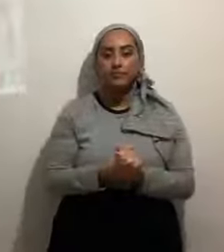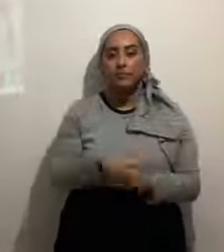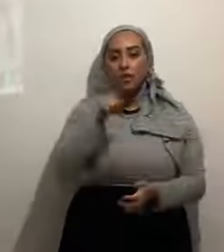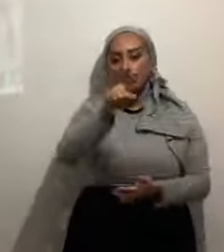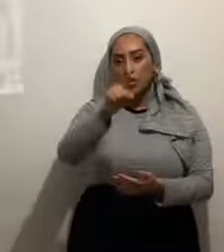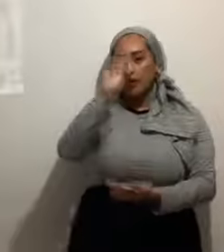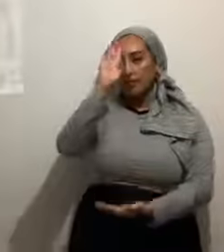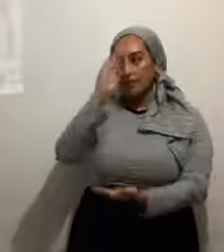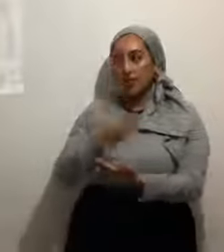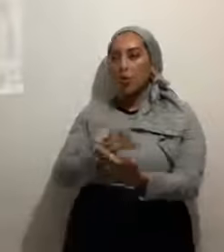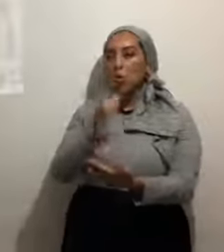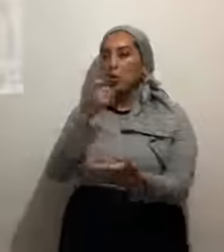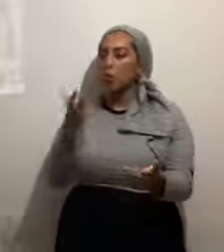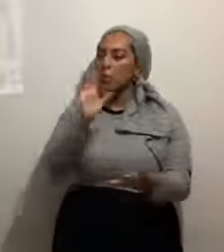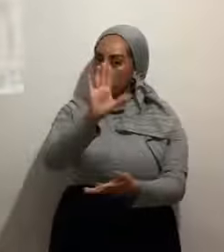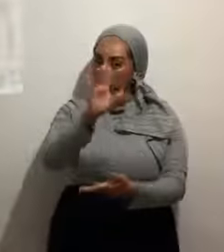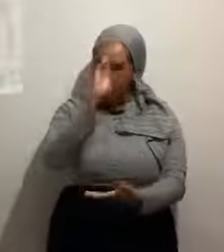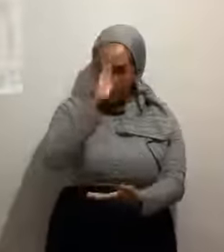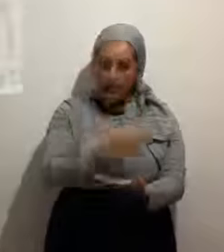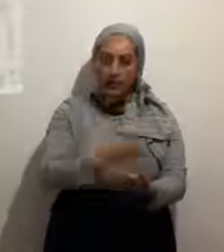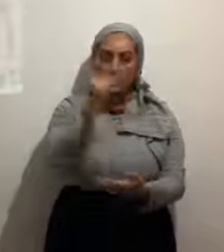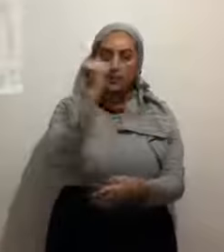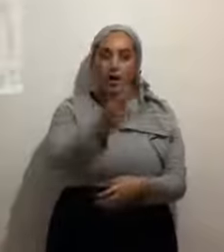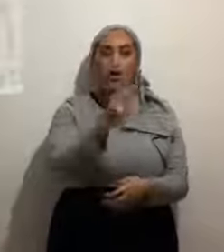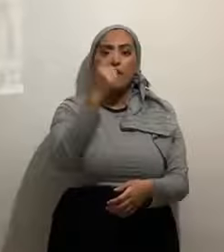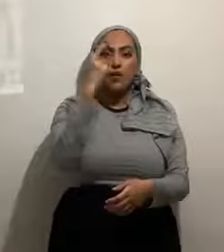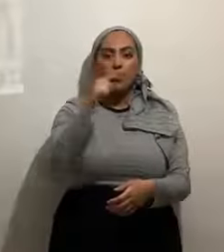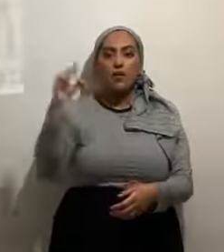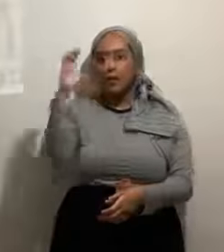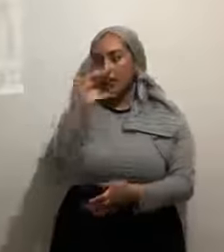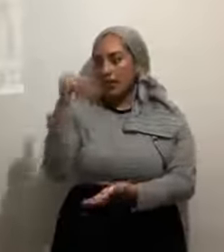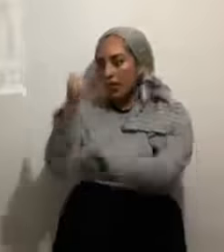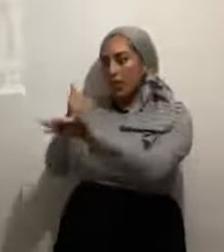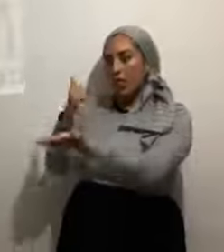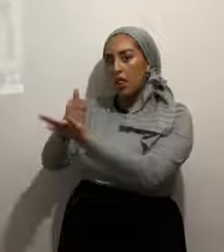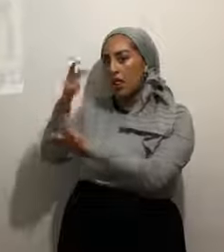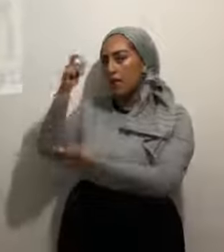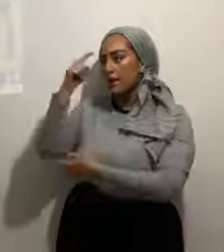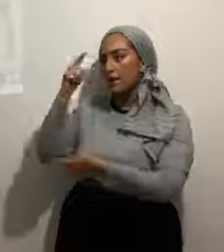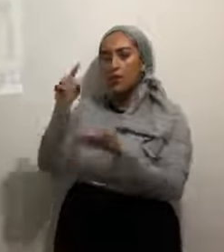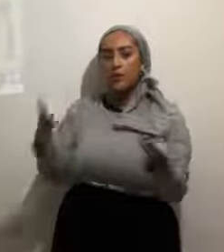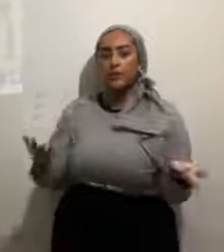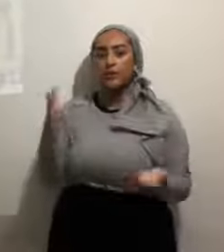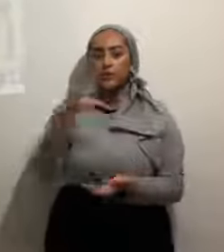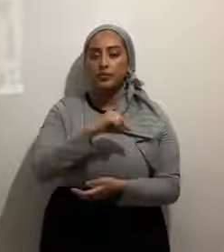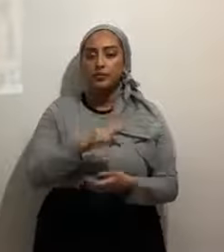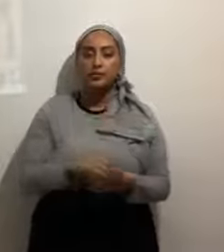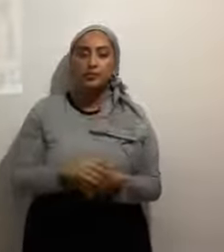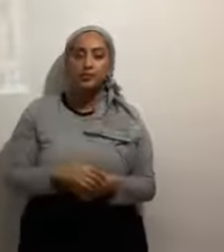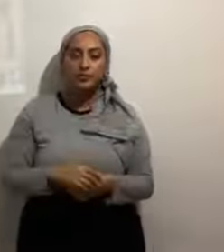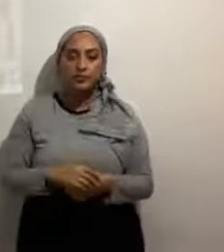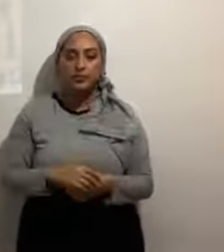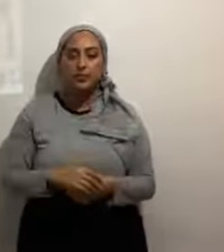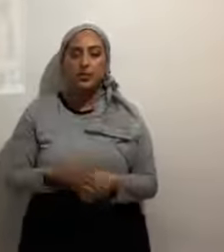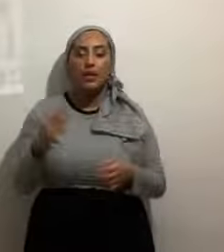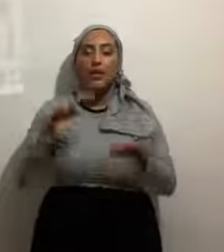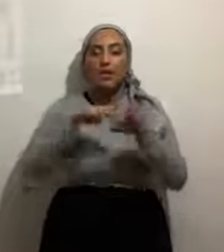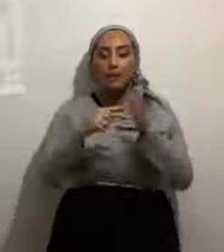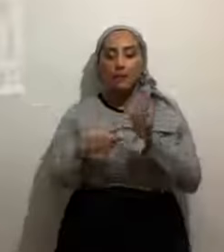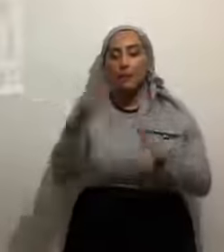No, tú eres hijo de Yahweh. ¿Para qué vas a buscar ayuda al diablo? Bueno, entonces el contexto. Yahshua HaMashiach es el